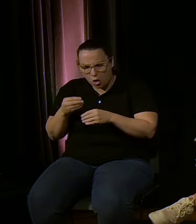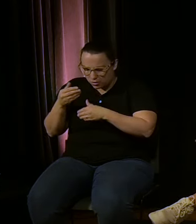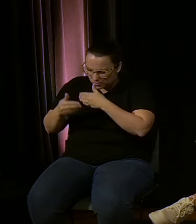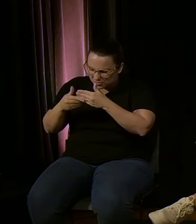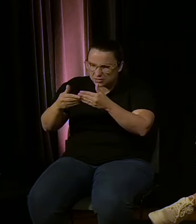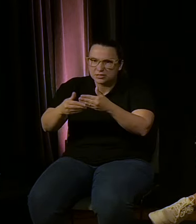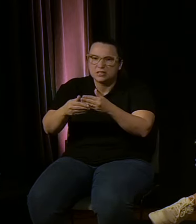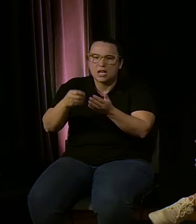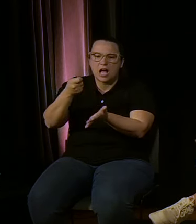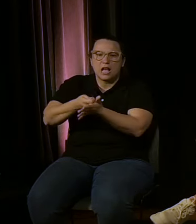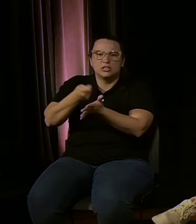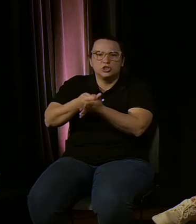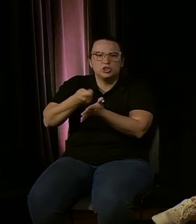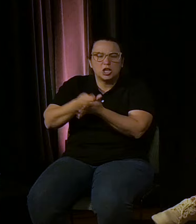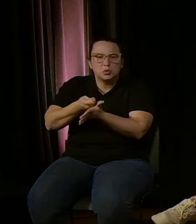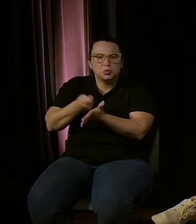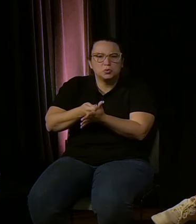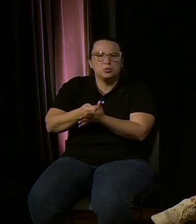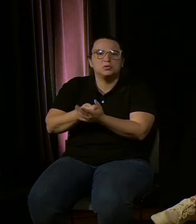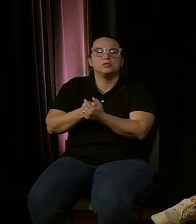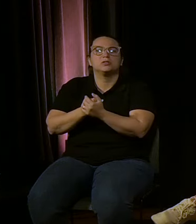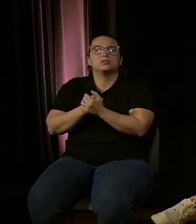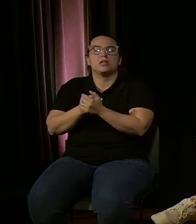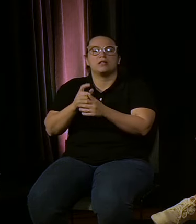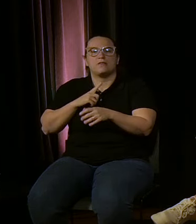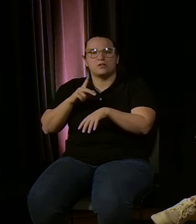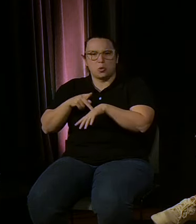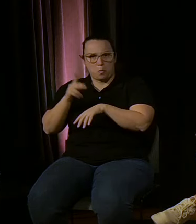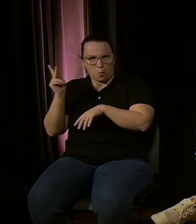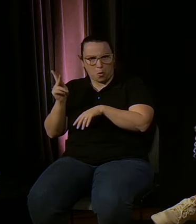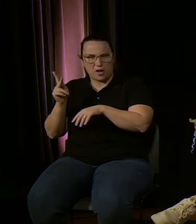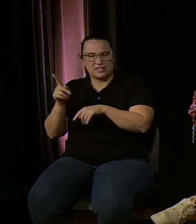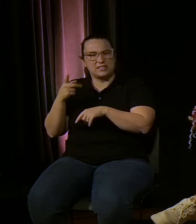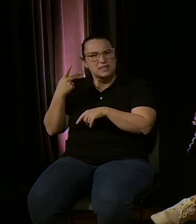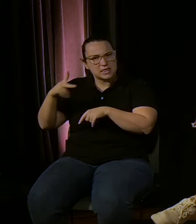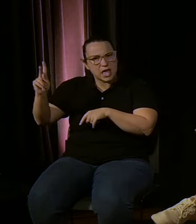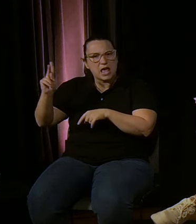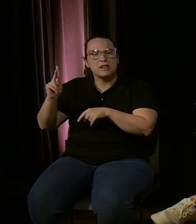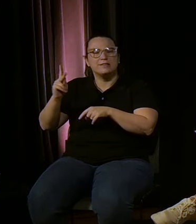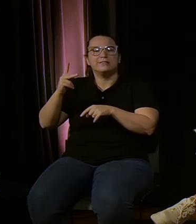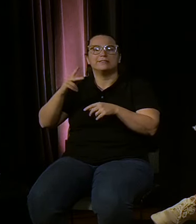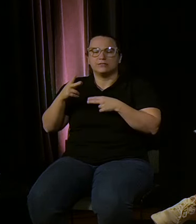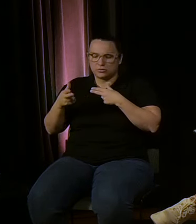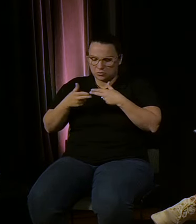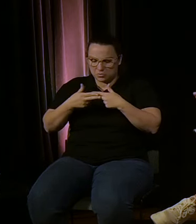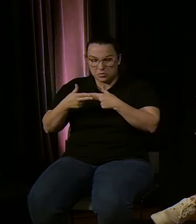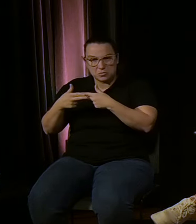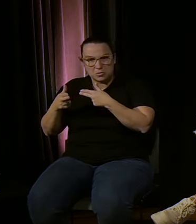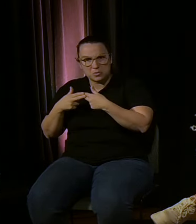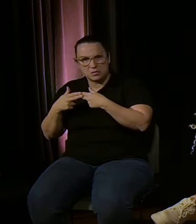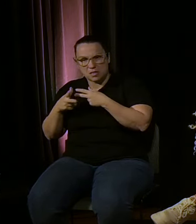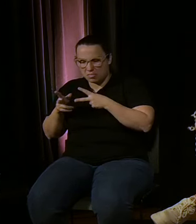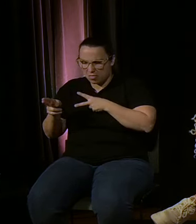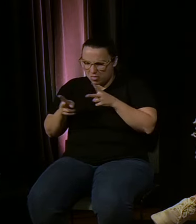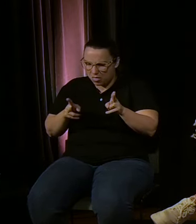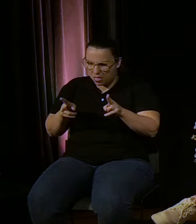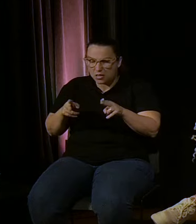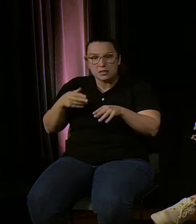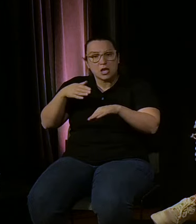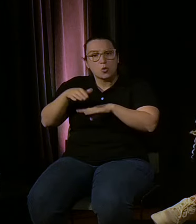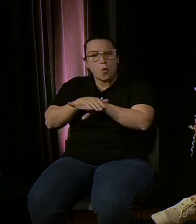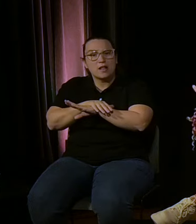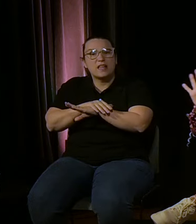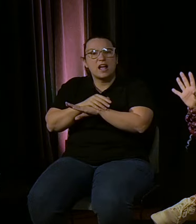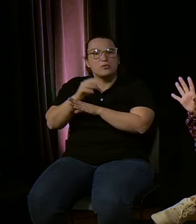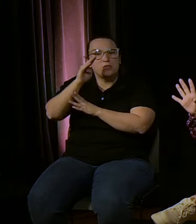processo durante a ditadura. Ela está fazendo o pós-doutorado dela. Então, isso tem guardado no arquivo, né? Eu acho que é no